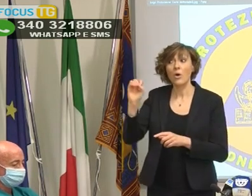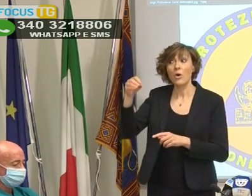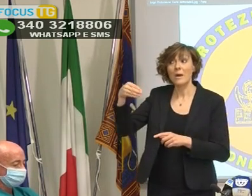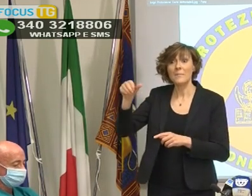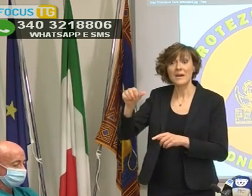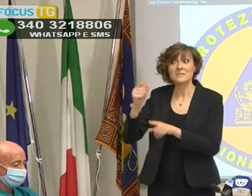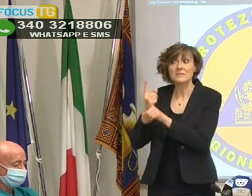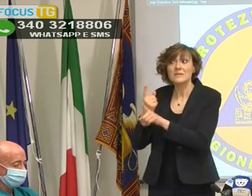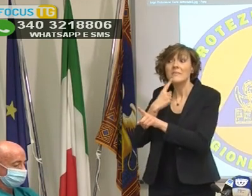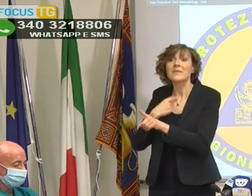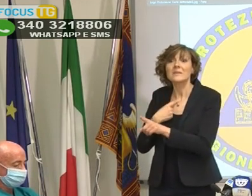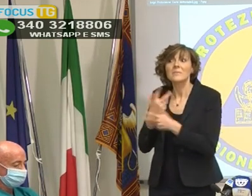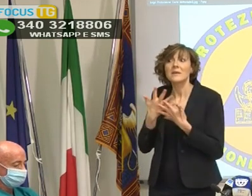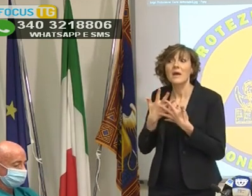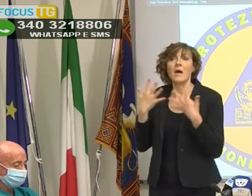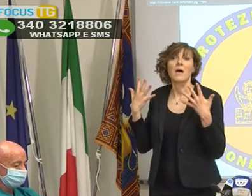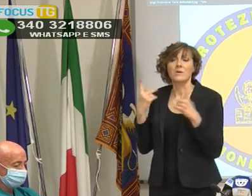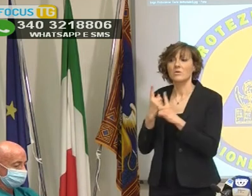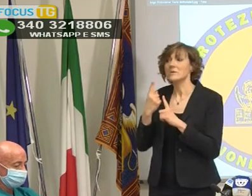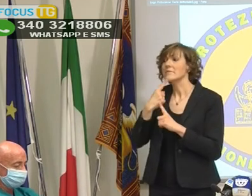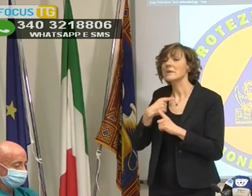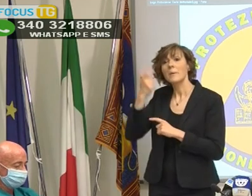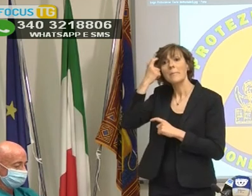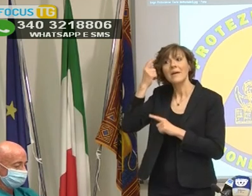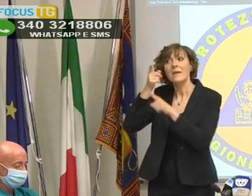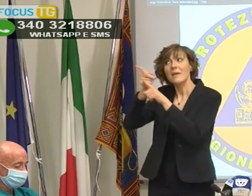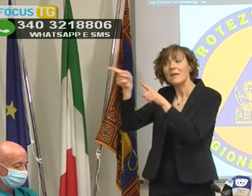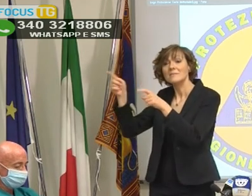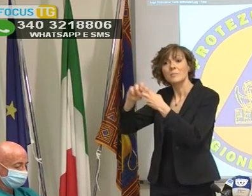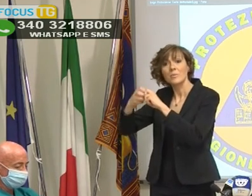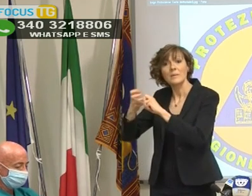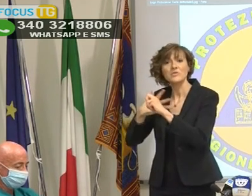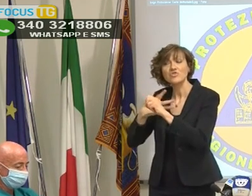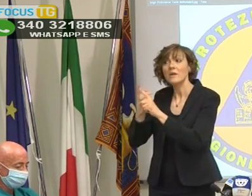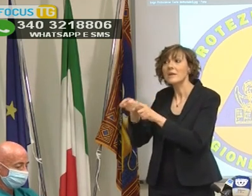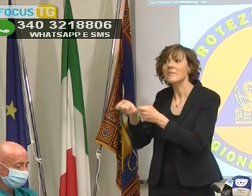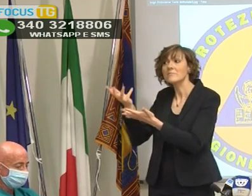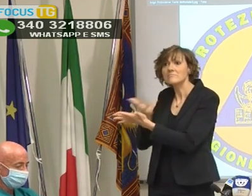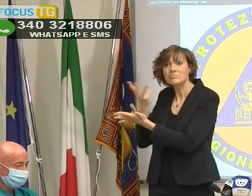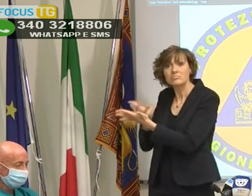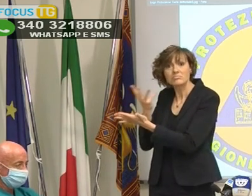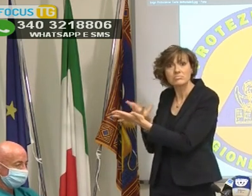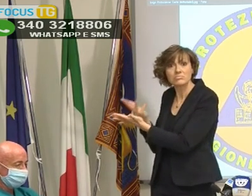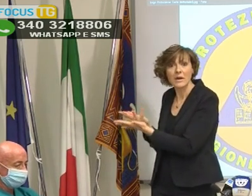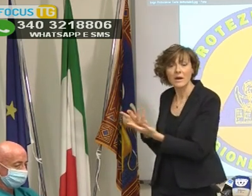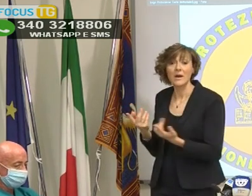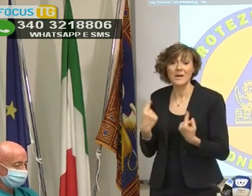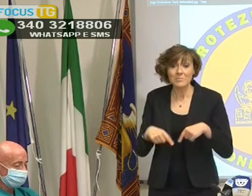dica quali sono, siano i paesi che hanno problemi con il virus, eccetera. Beh, è venuto fuori. Allora, noi